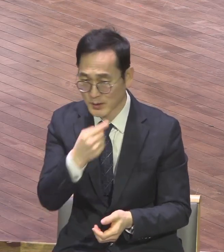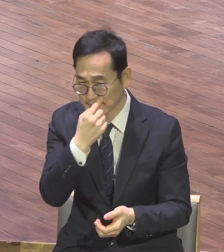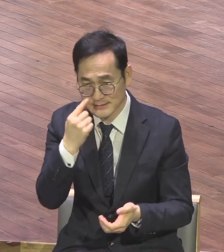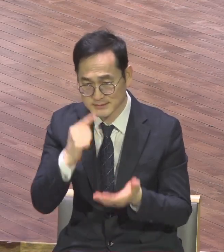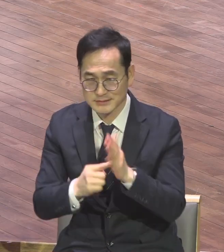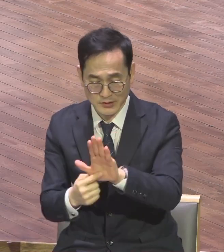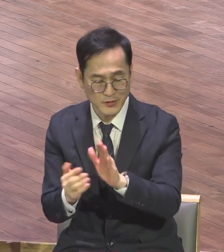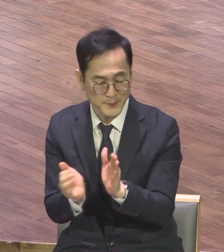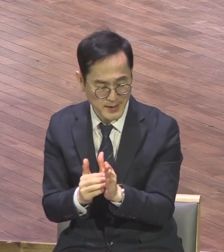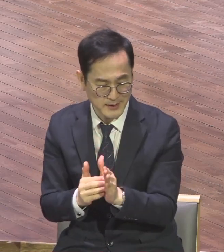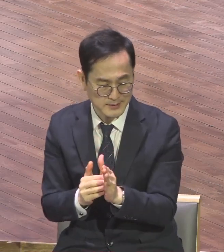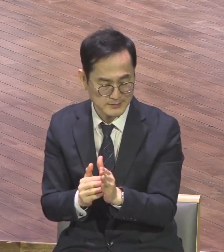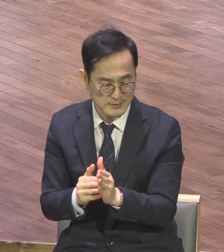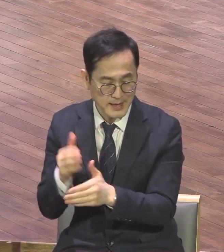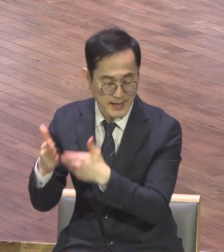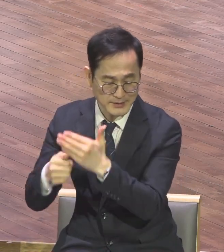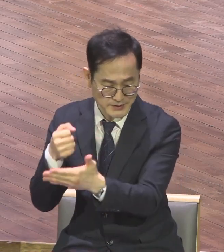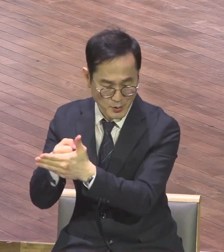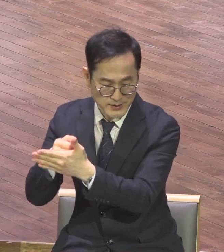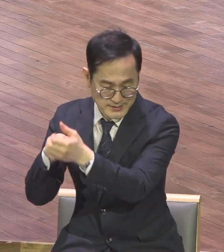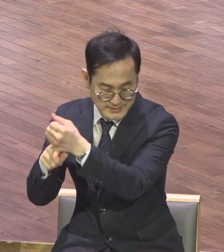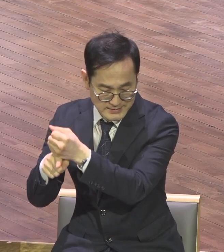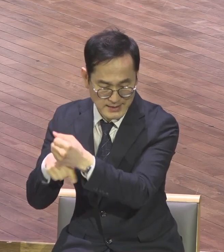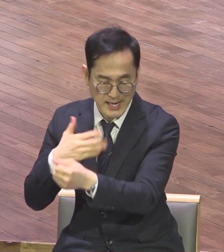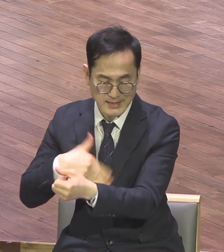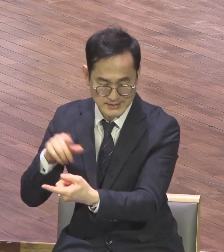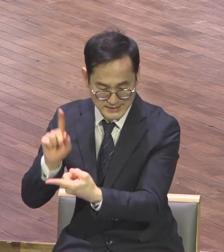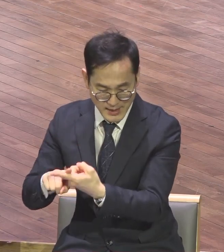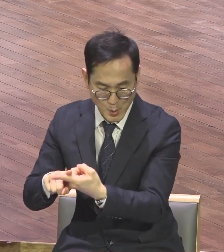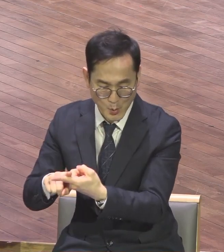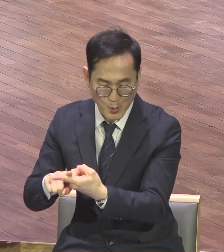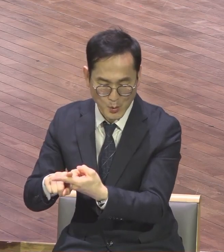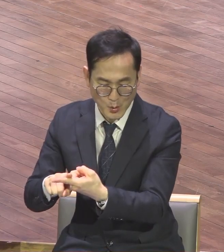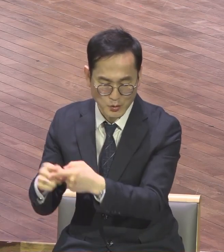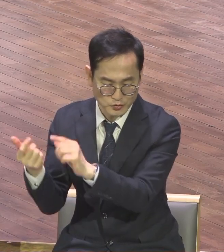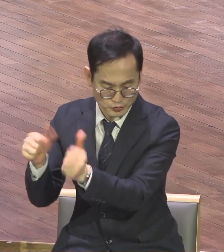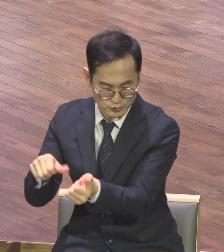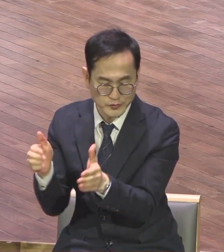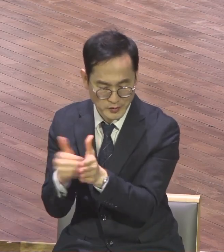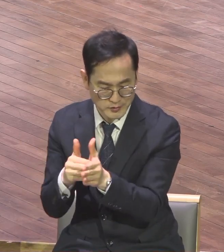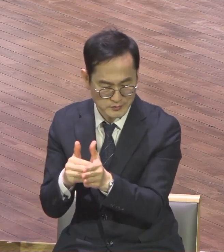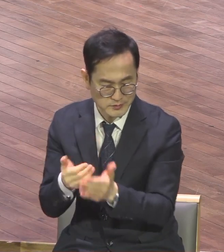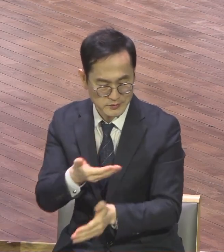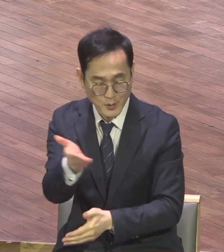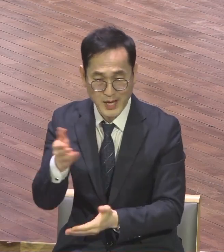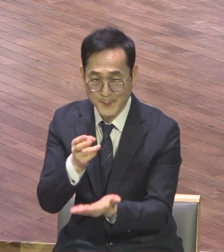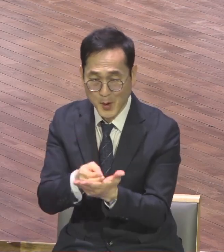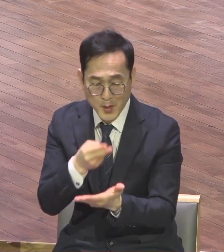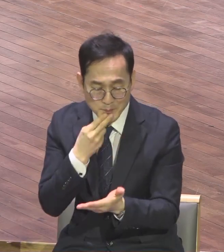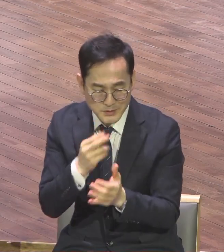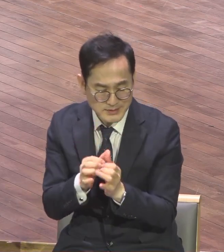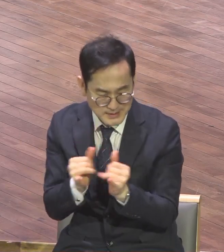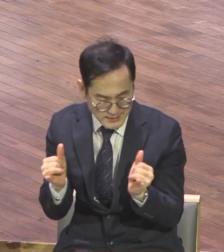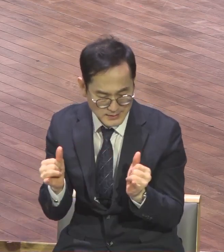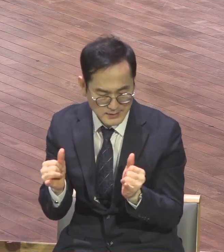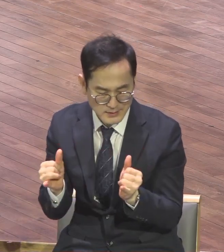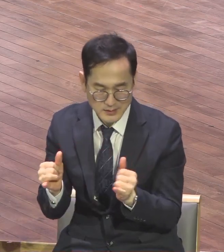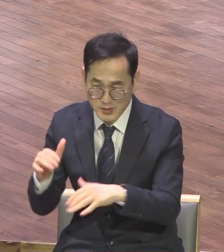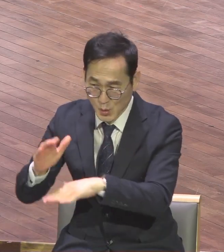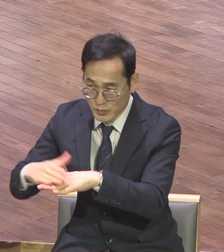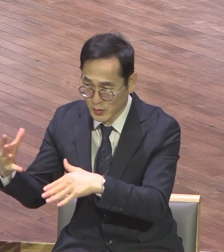증언하셨느니라. 그가 하나님께서 정하신 뜻과 미리 아신 대로 내준 바 되었거늘 너희가 법 없는 자들의 손을 빌려 못 박아